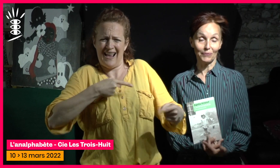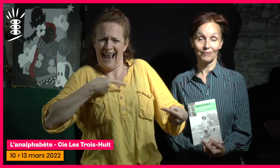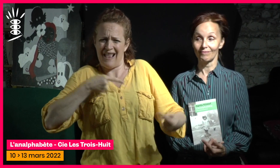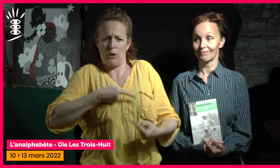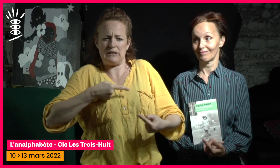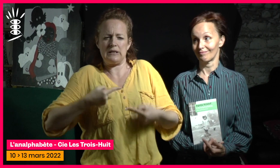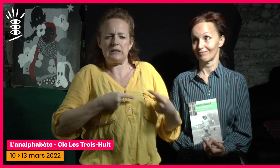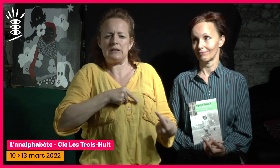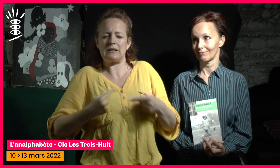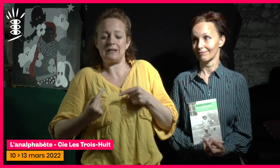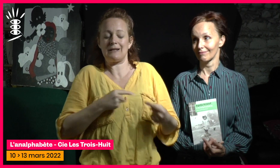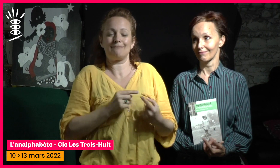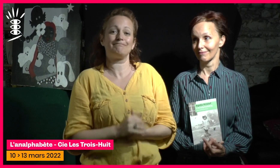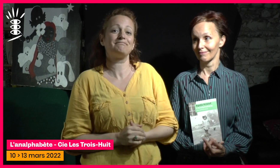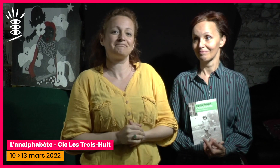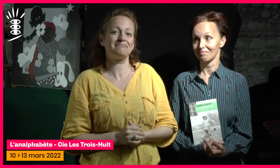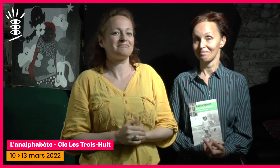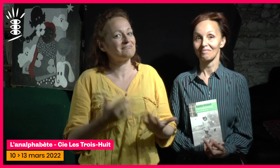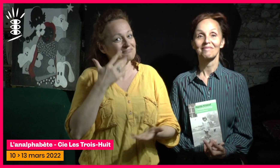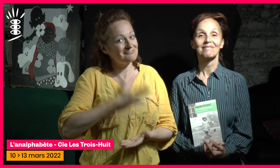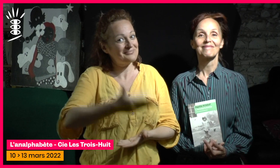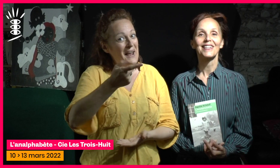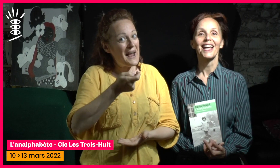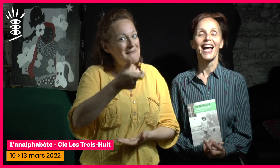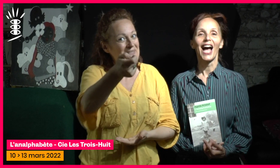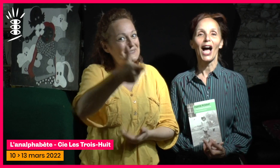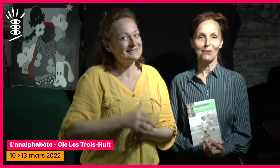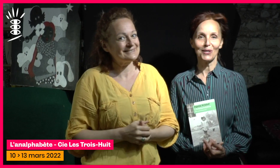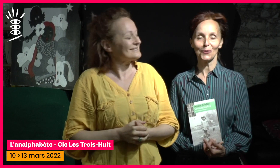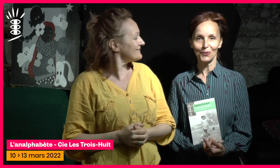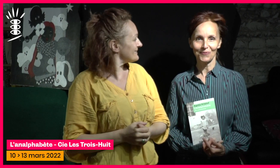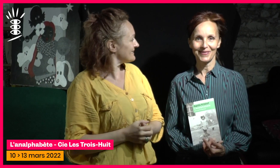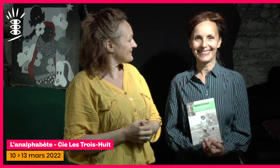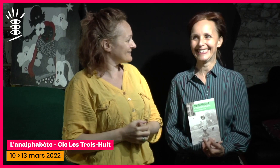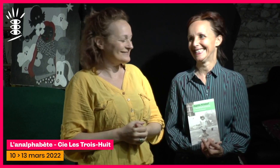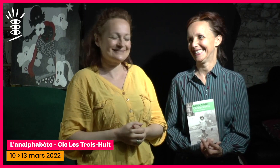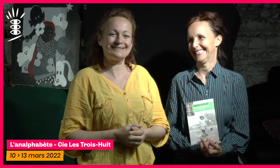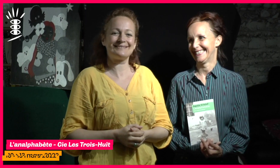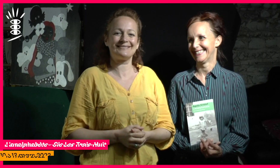ennemies. À bientôt.